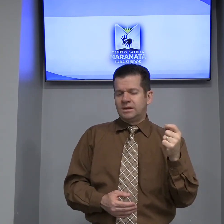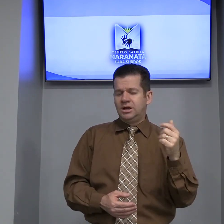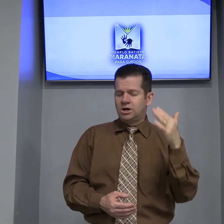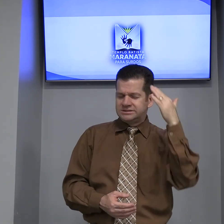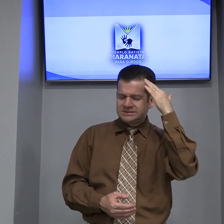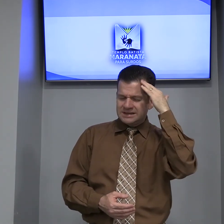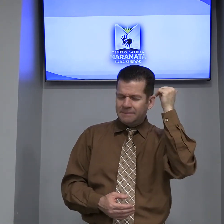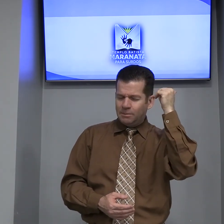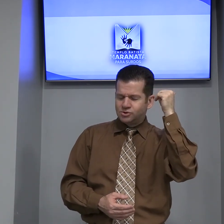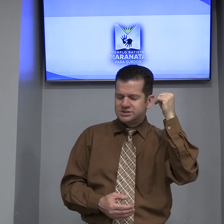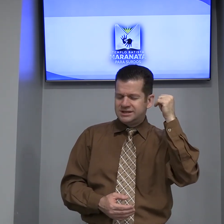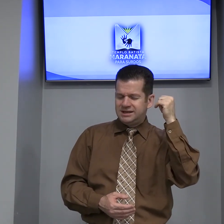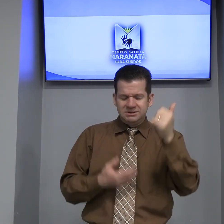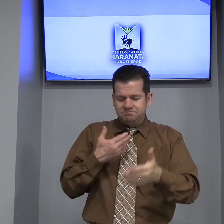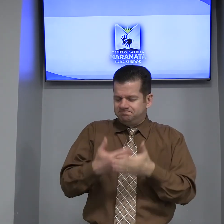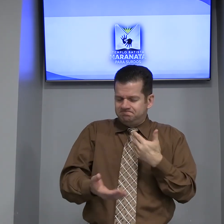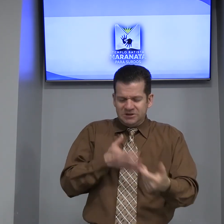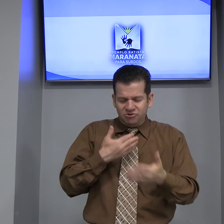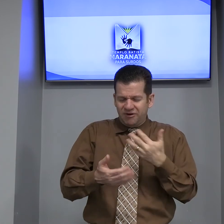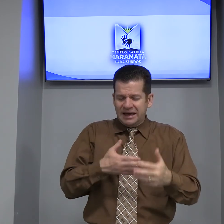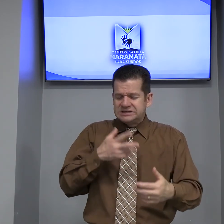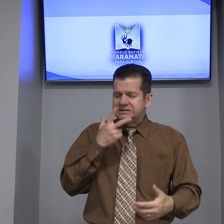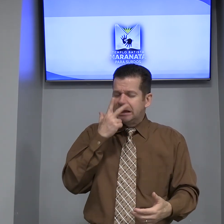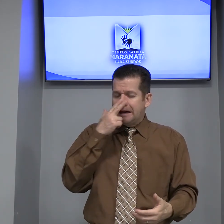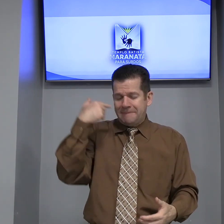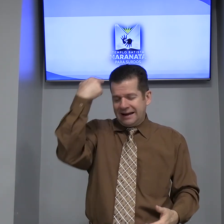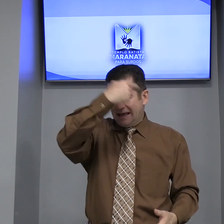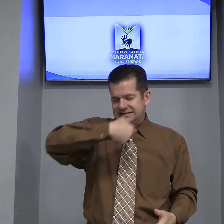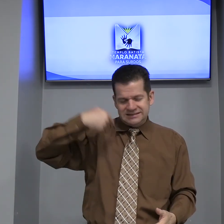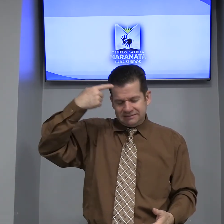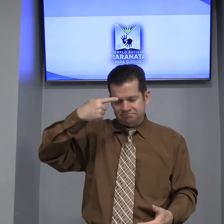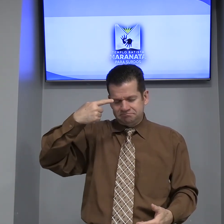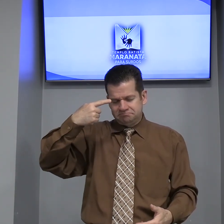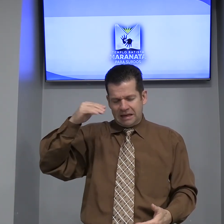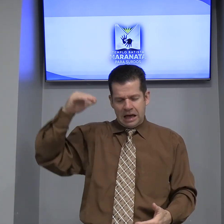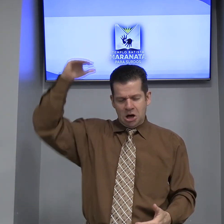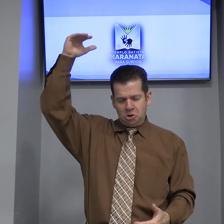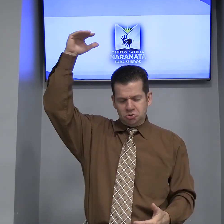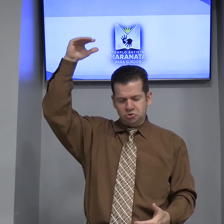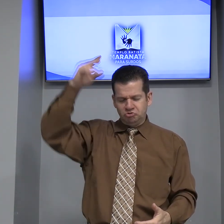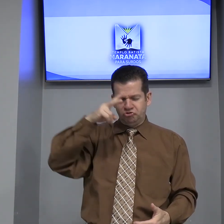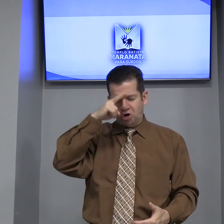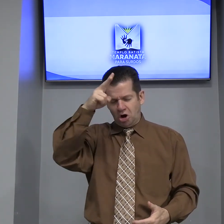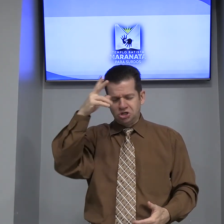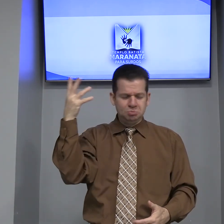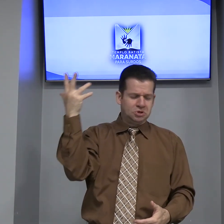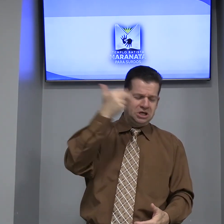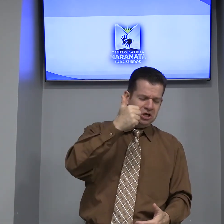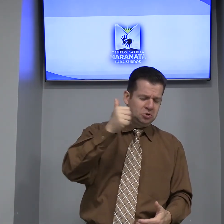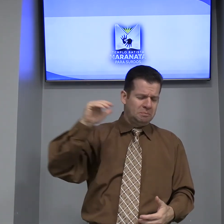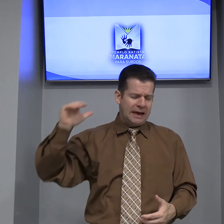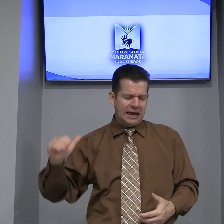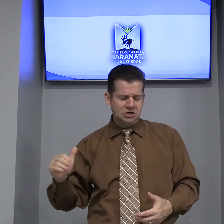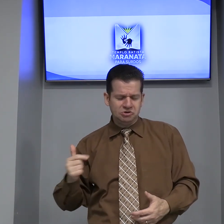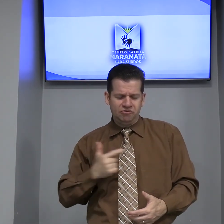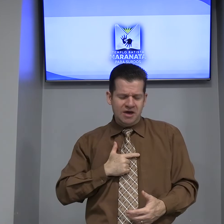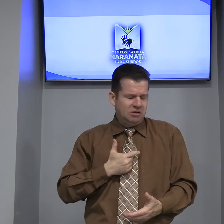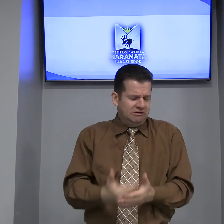E nós sabemos que tanto faz aparência, alto, forte, bonito, baixo, feio, tanto